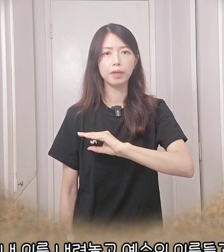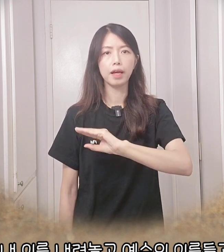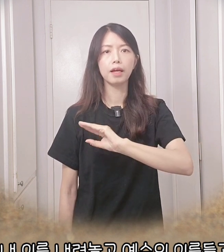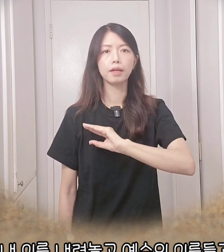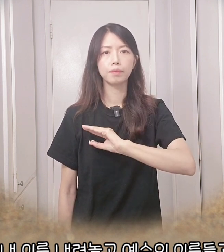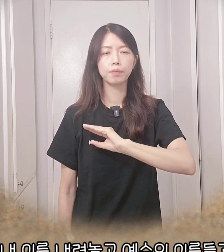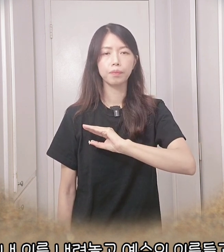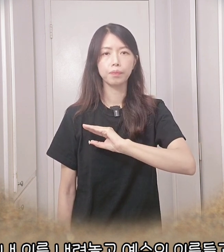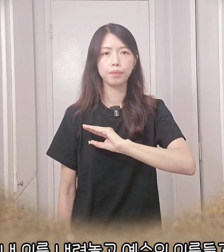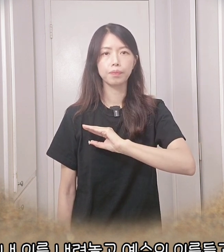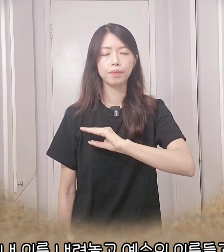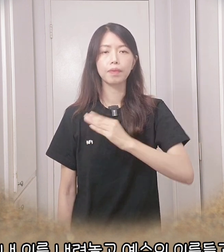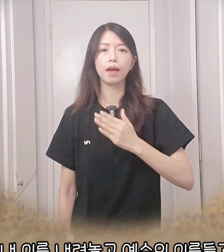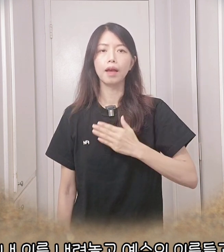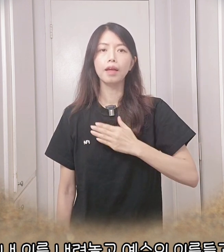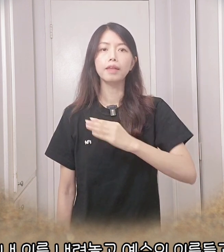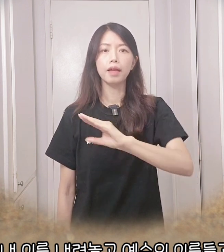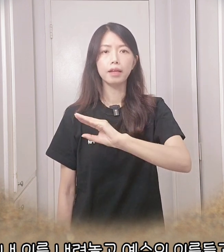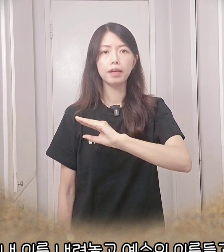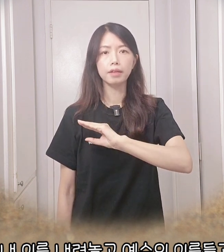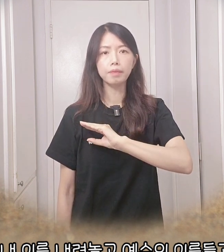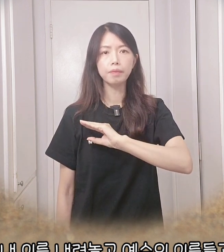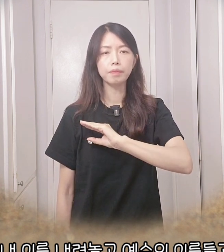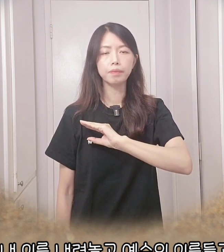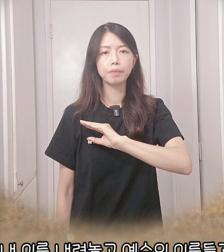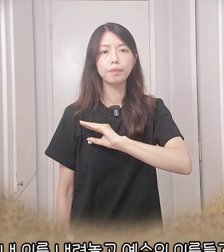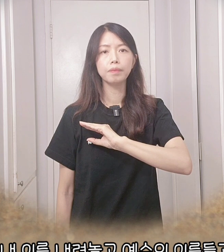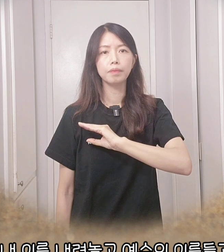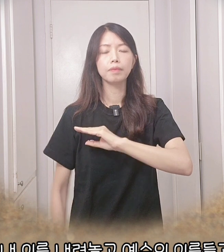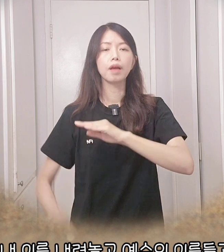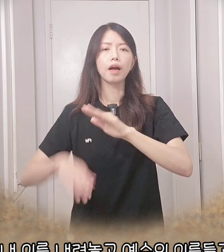표현하셔도 됩니다. 내 이름